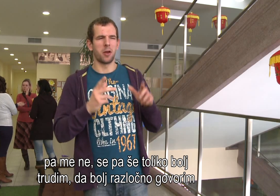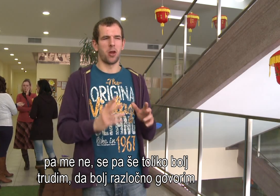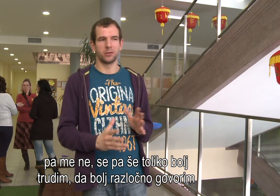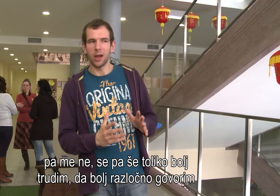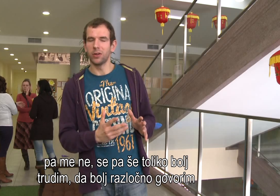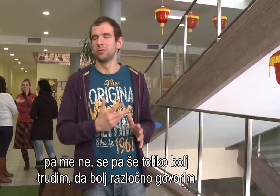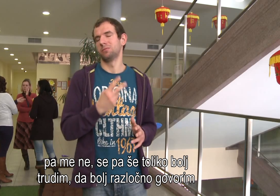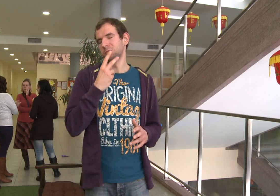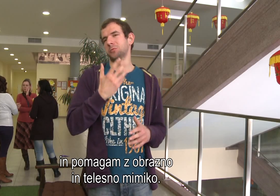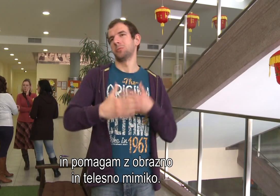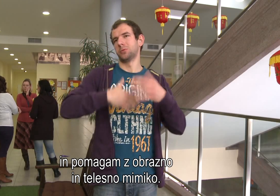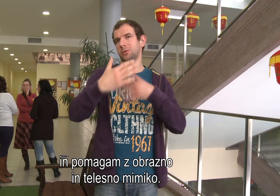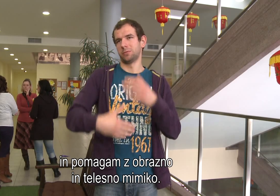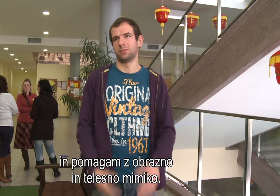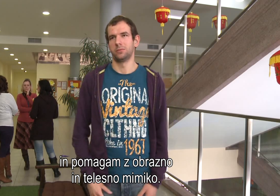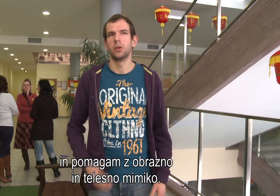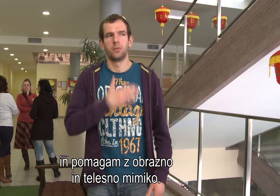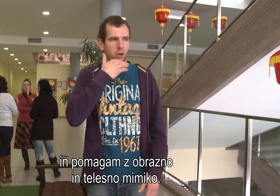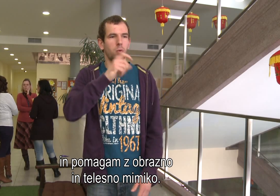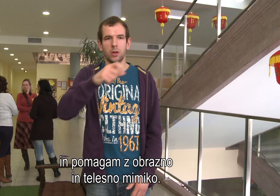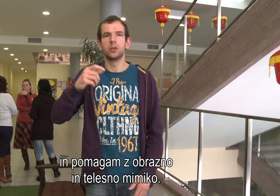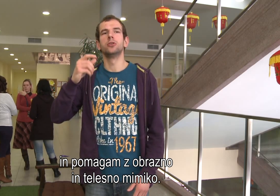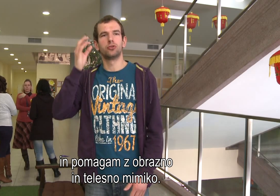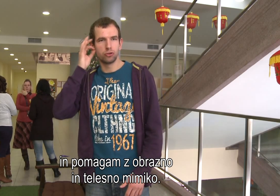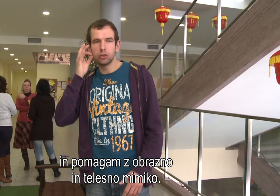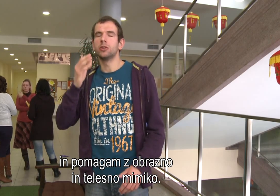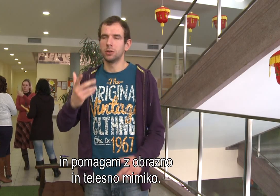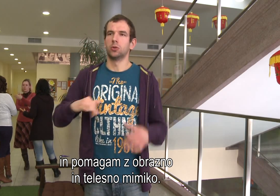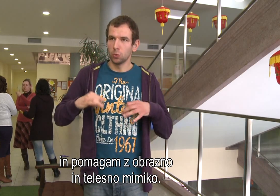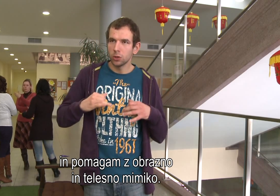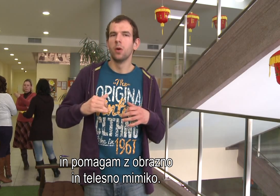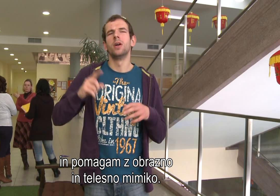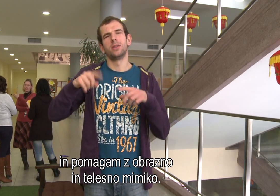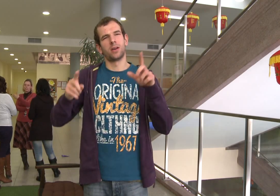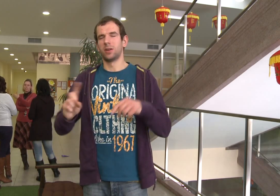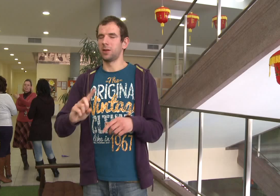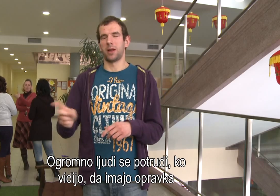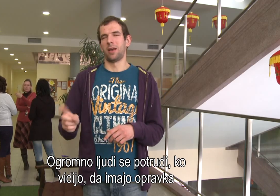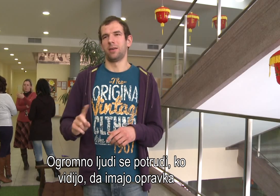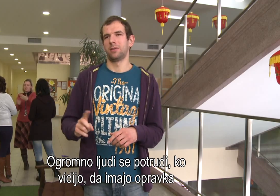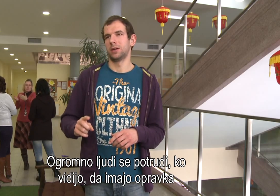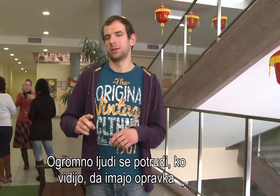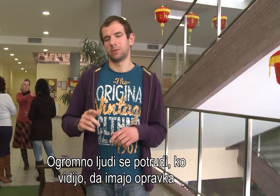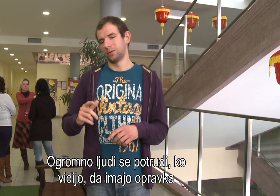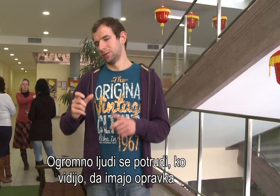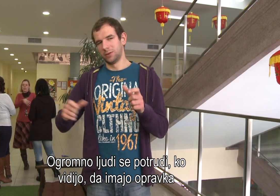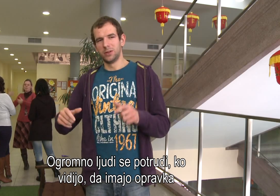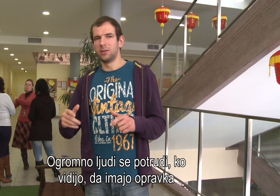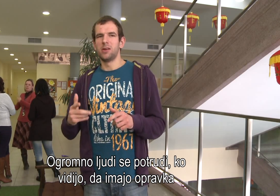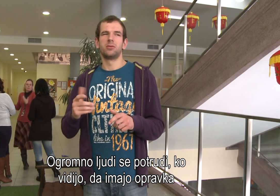bolj trudim, da dosti bolj razločno govorim in pomagam z obrazno in telesno mimiko. Ogromno ljudje, ki se res potrudi, kadar vidijo,